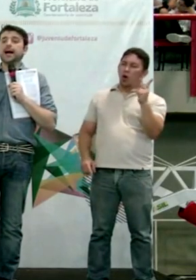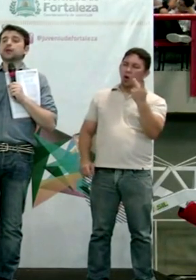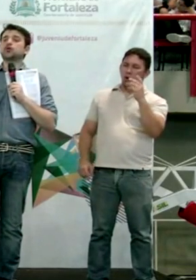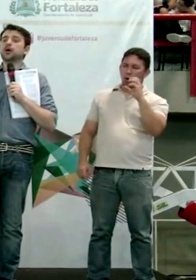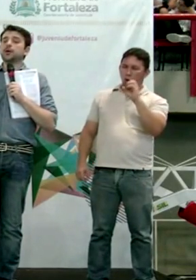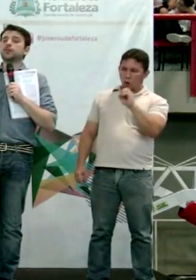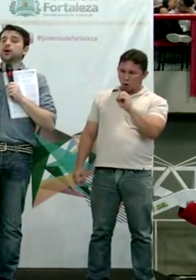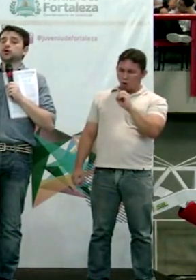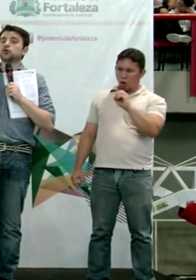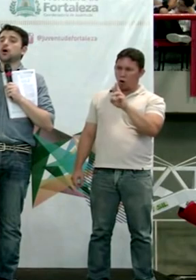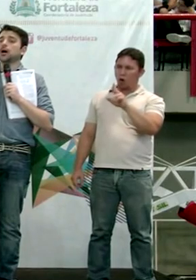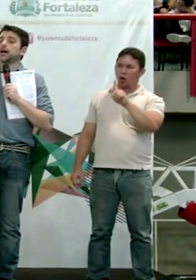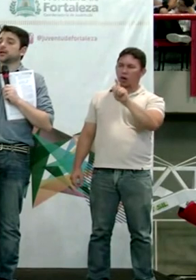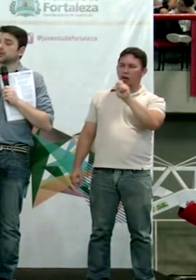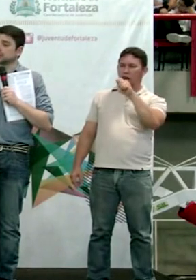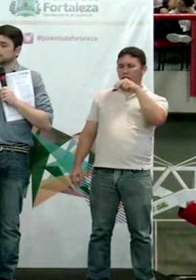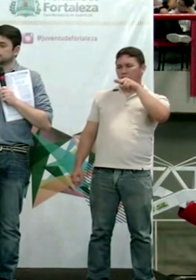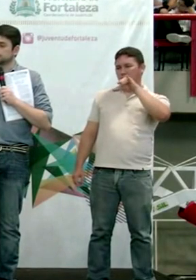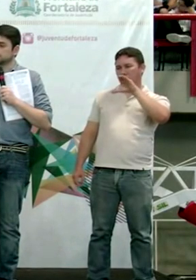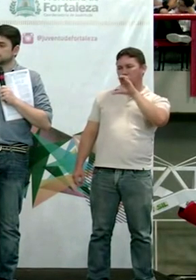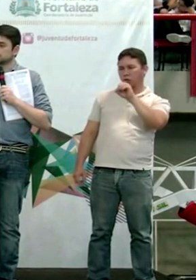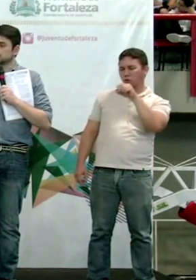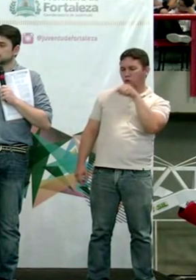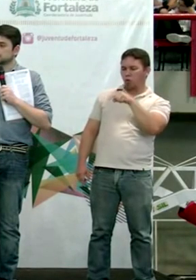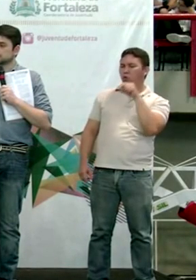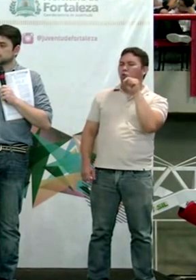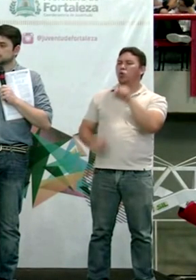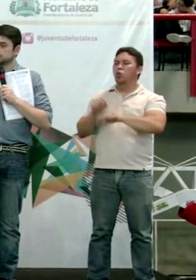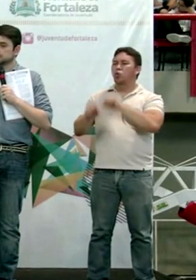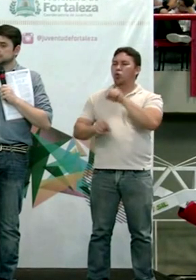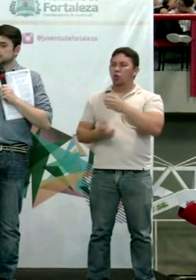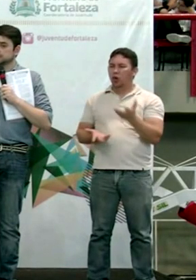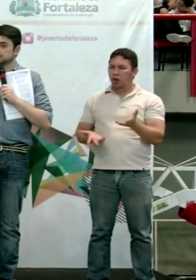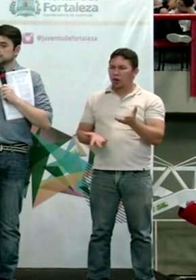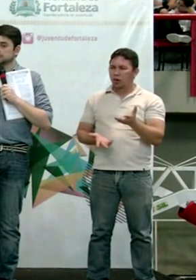O que é que o mercado chama de produto orgânico?